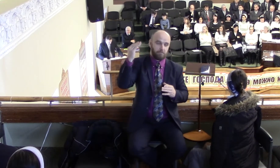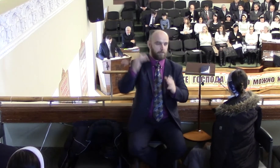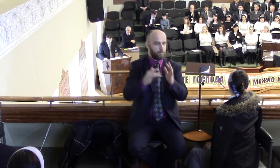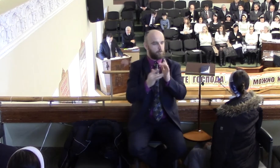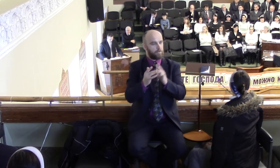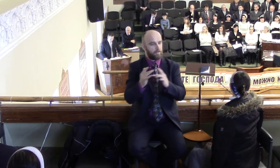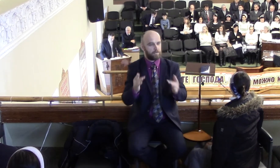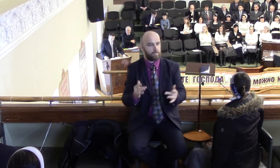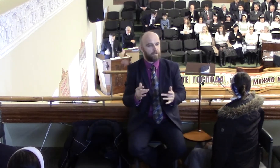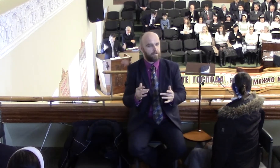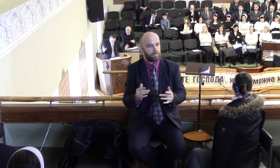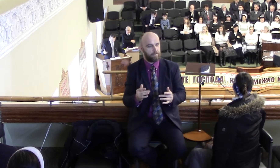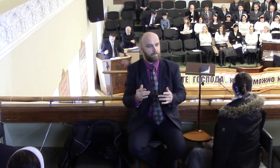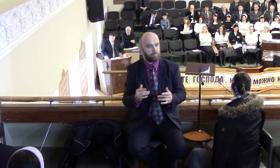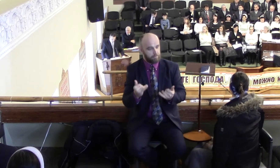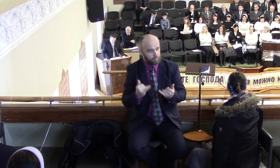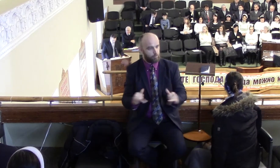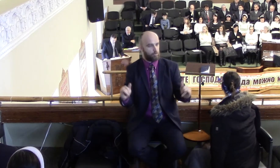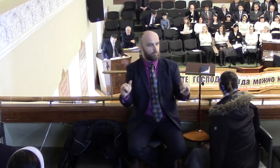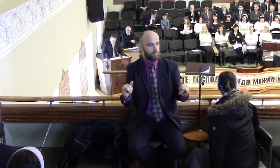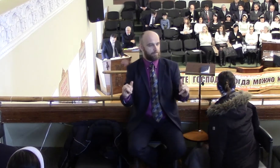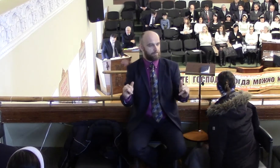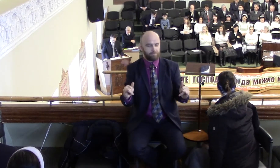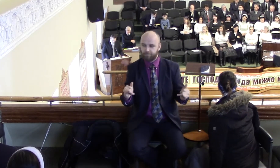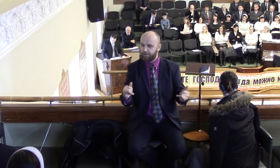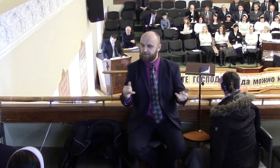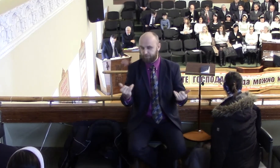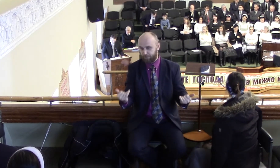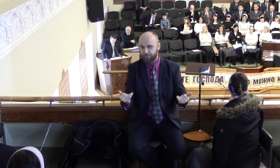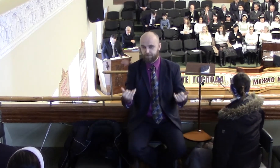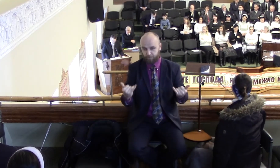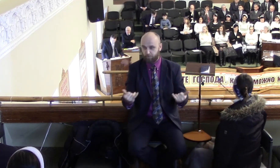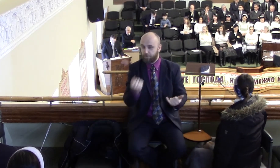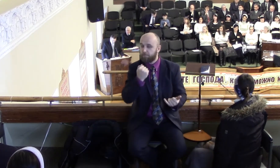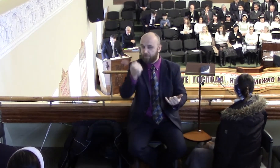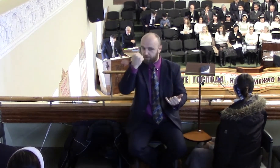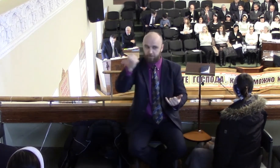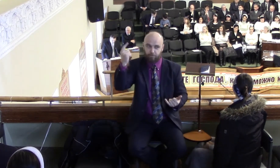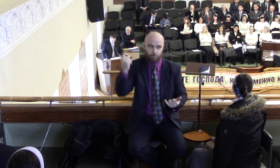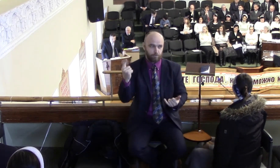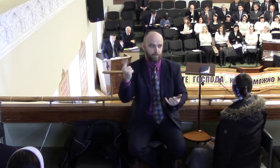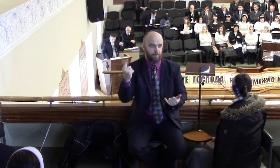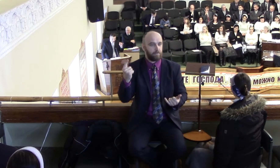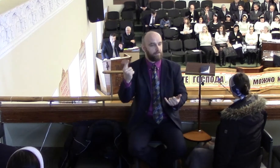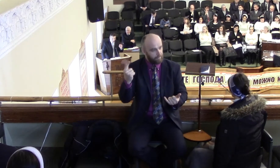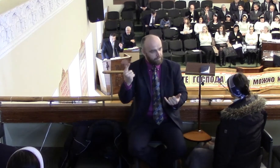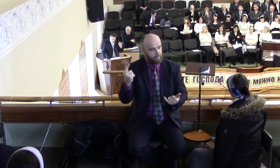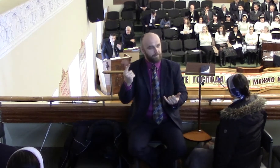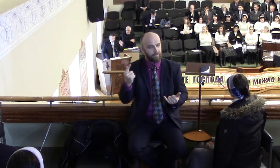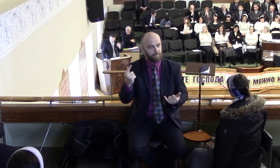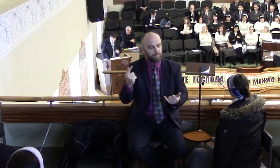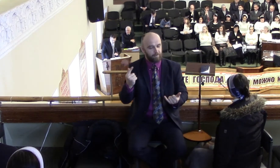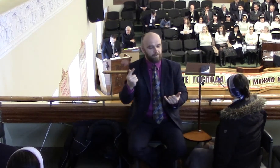Иисусом Христом, за что нужно быть благодарными Господу. С этим